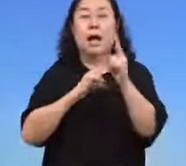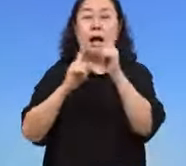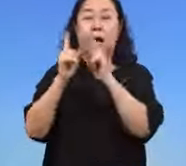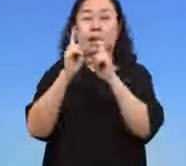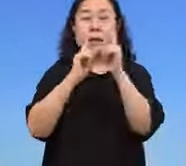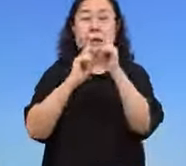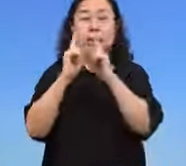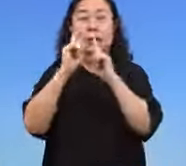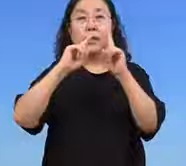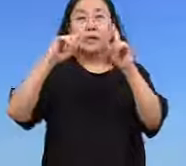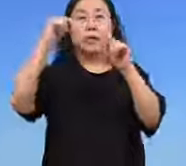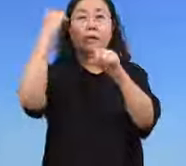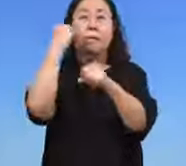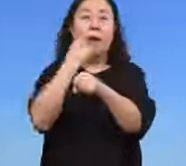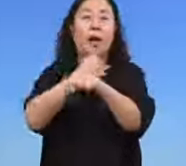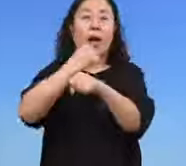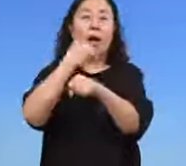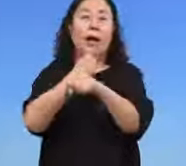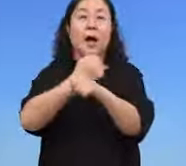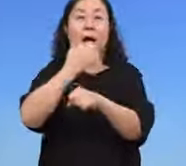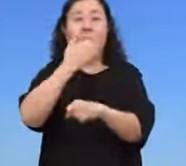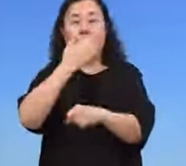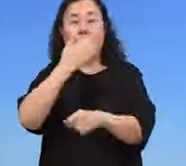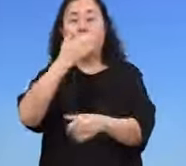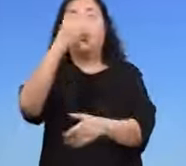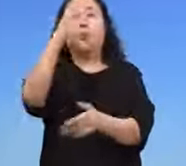나는 말할 수 없네.